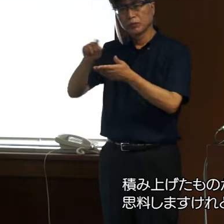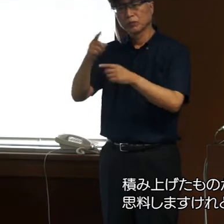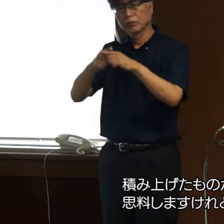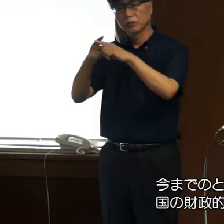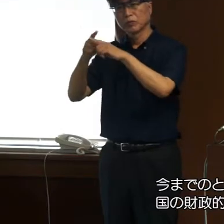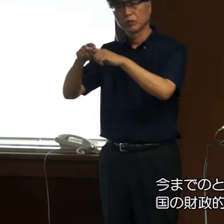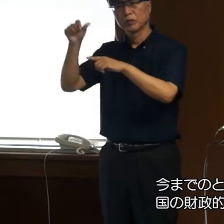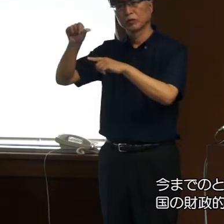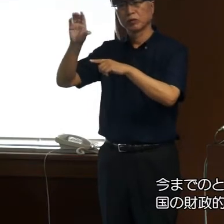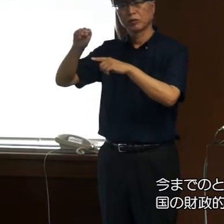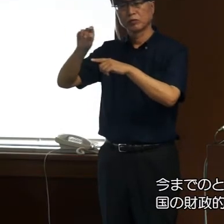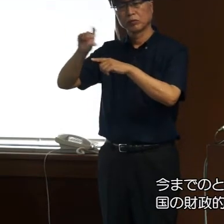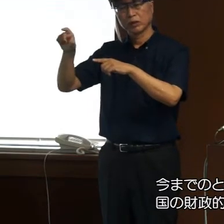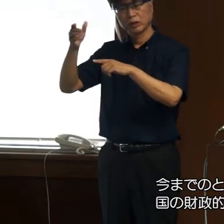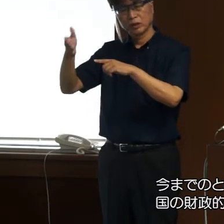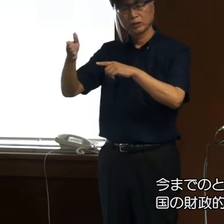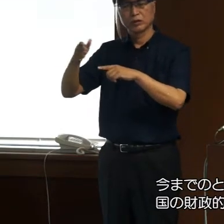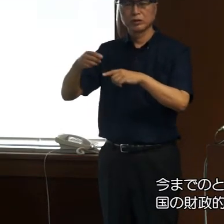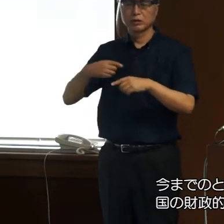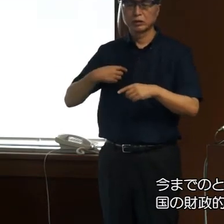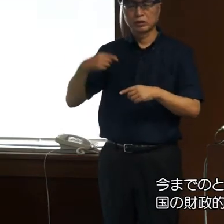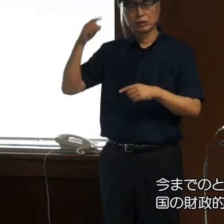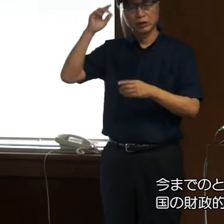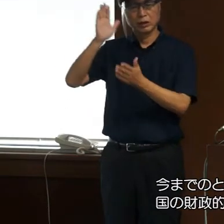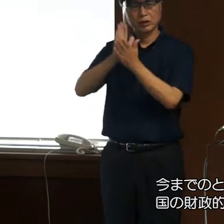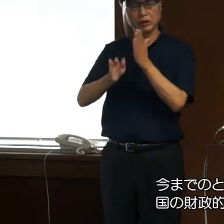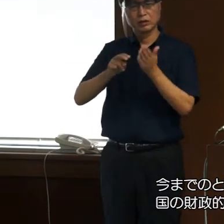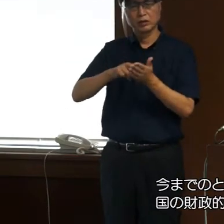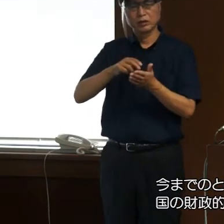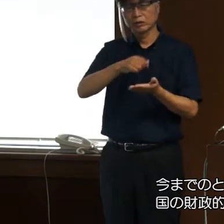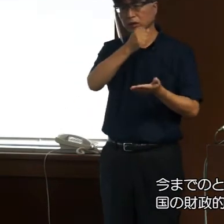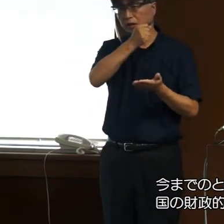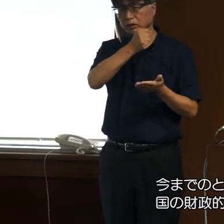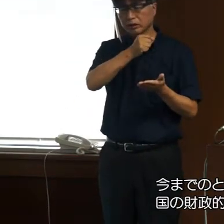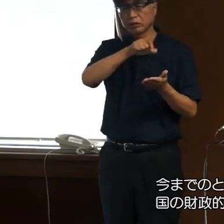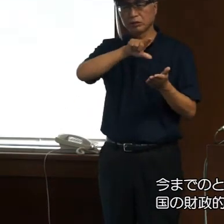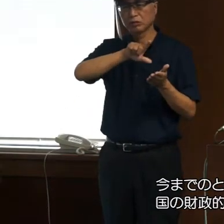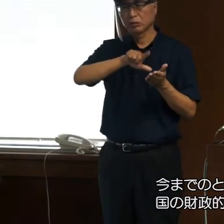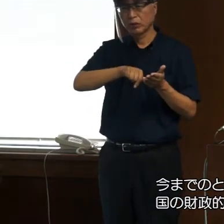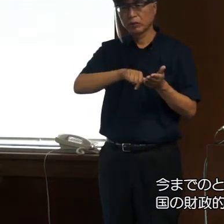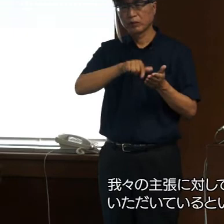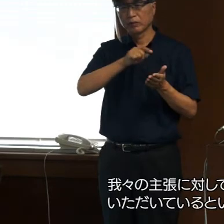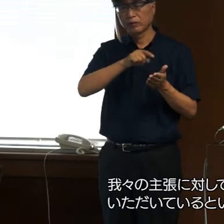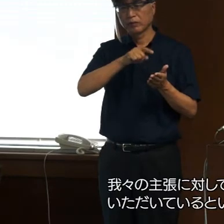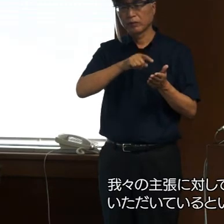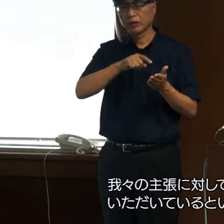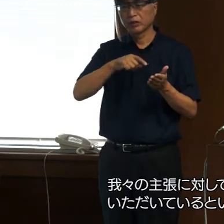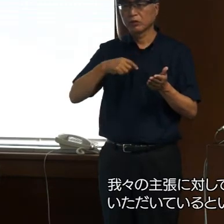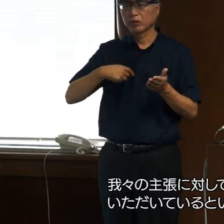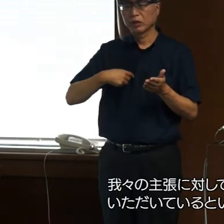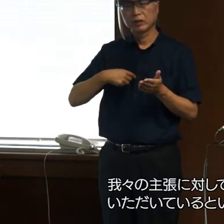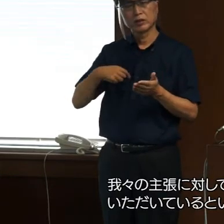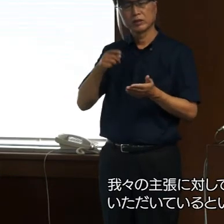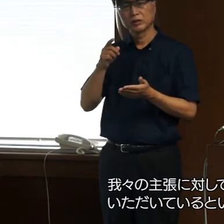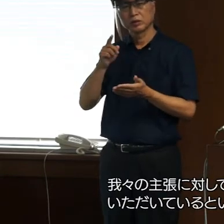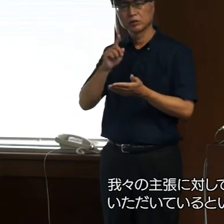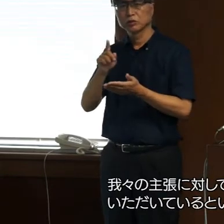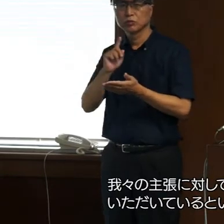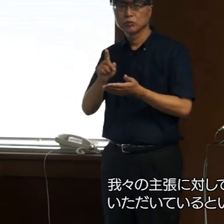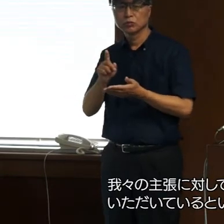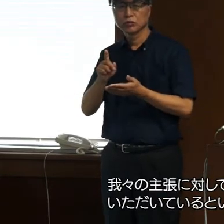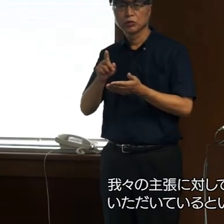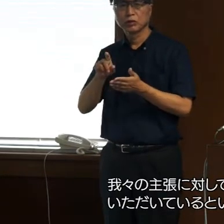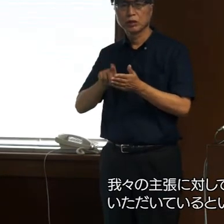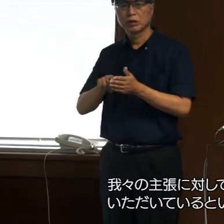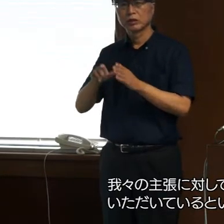みると今までのところ国のその財政的な対応については我々の主張に対して、しっか